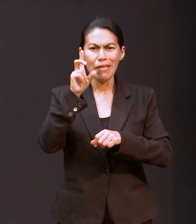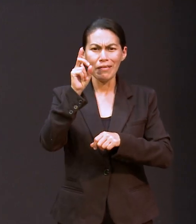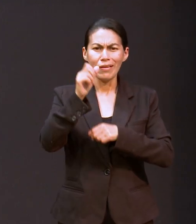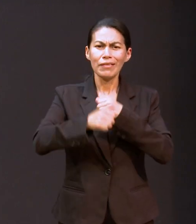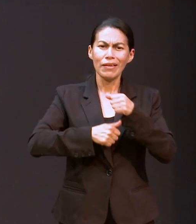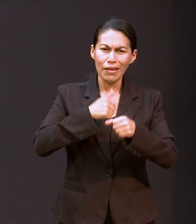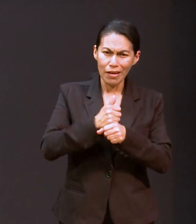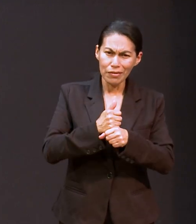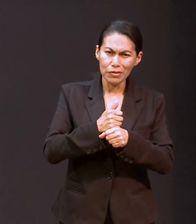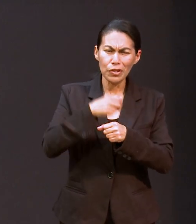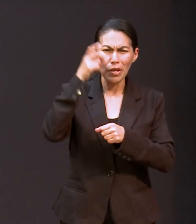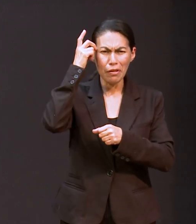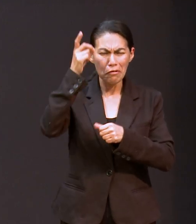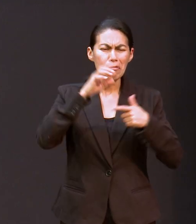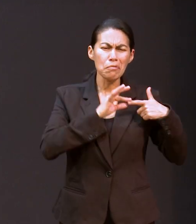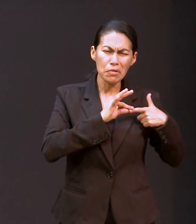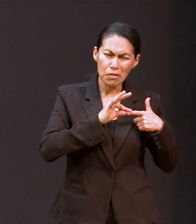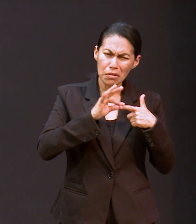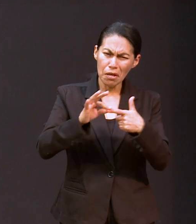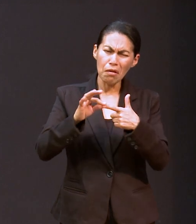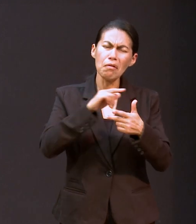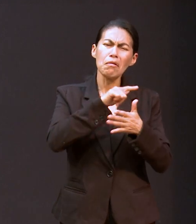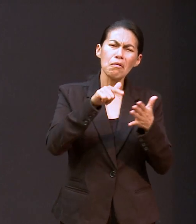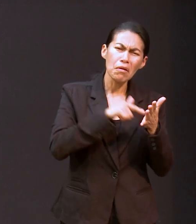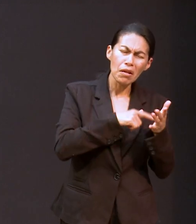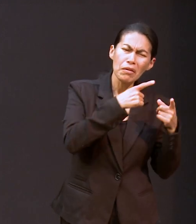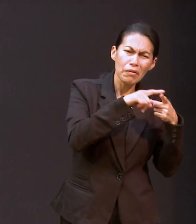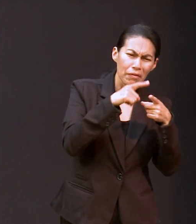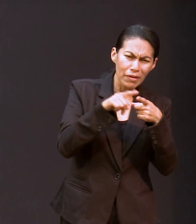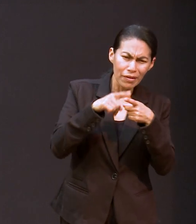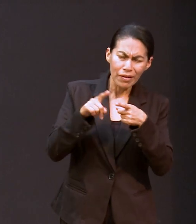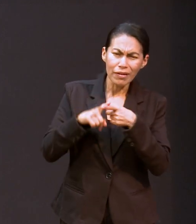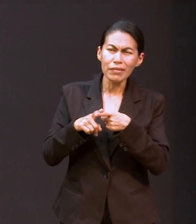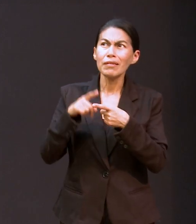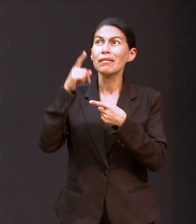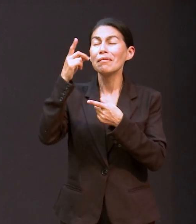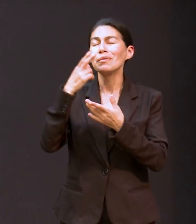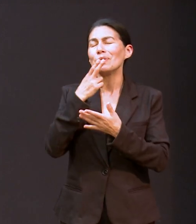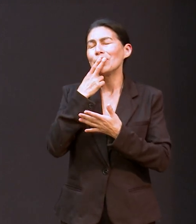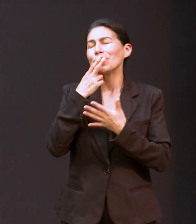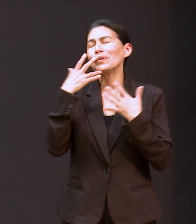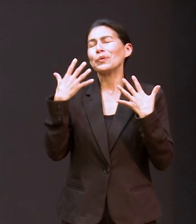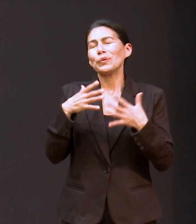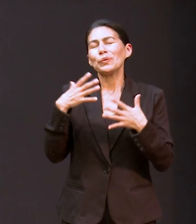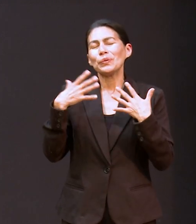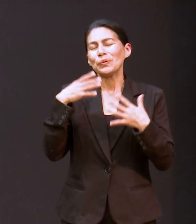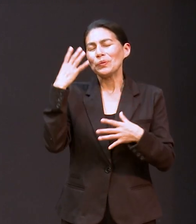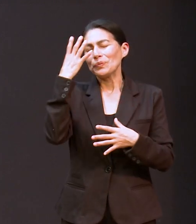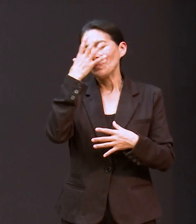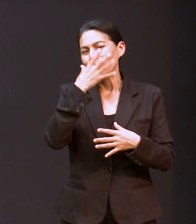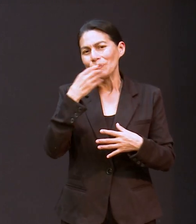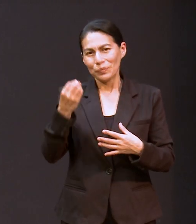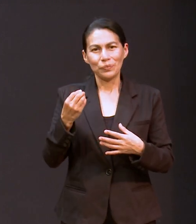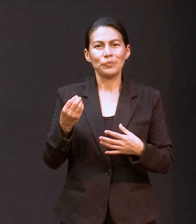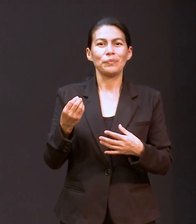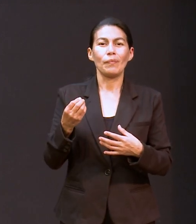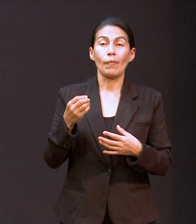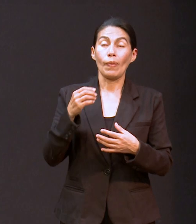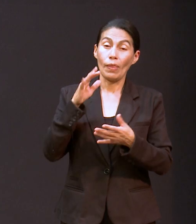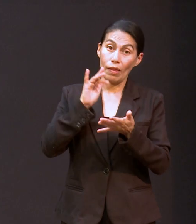30 años y de ahí Dios me ha llevado en diferentes lugares utilizándome de manera maravillosa